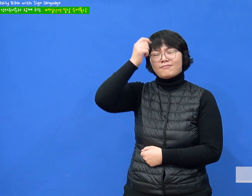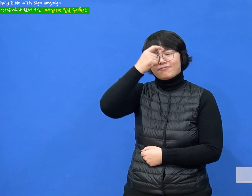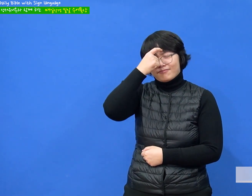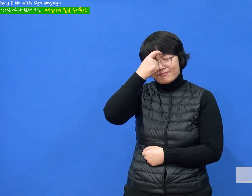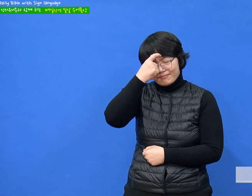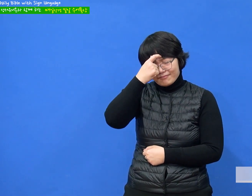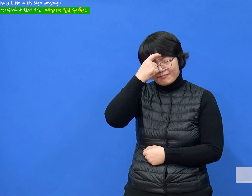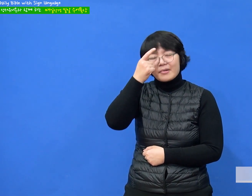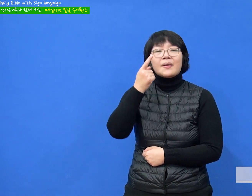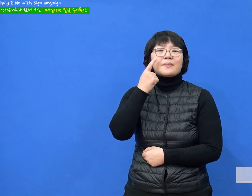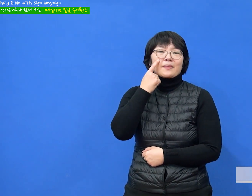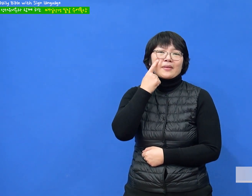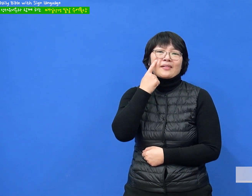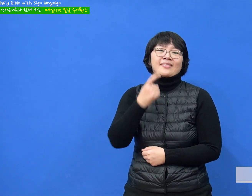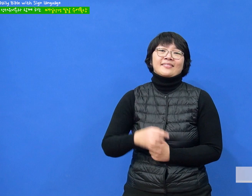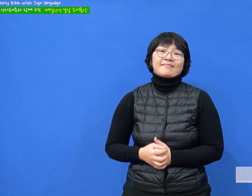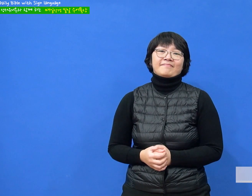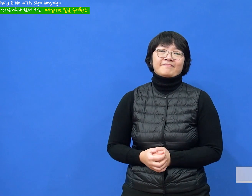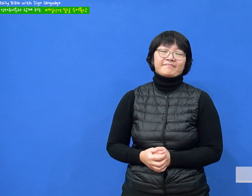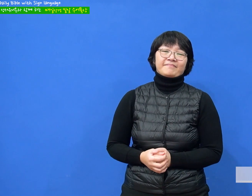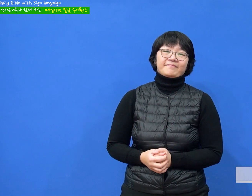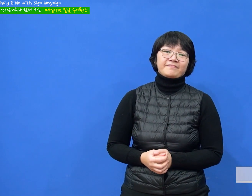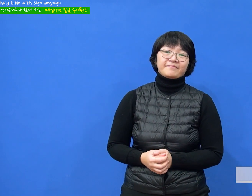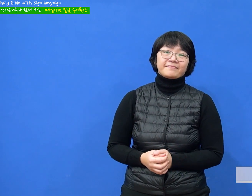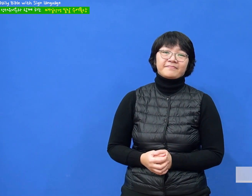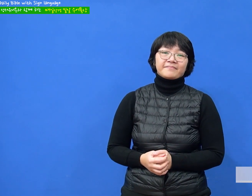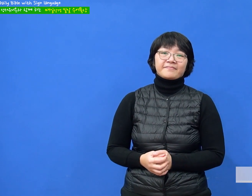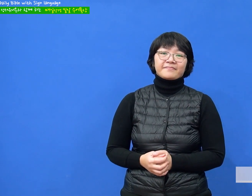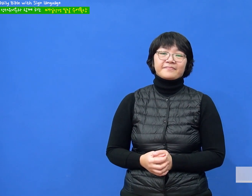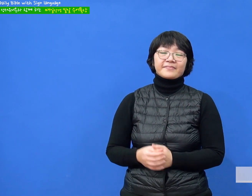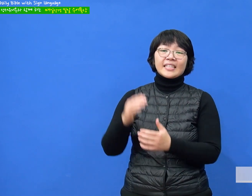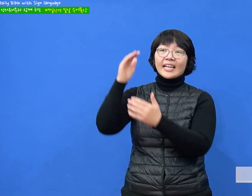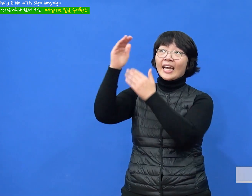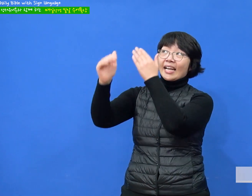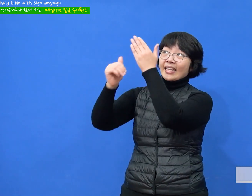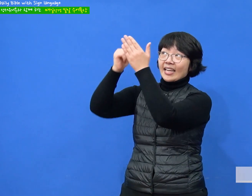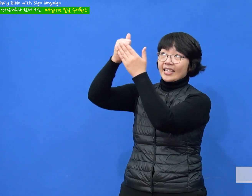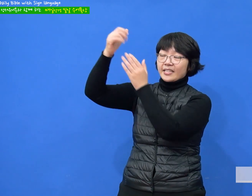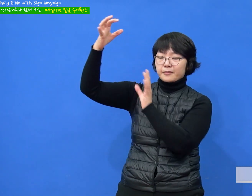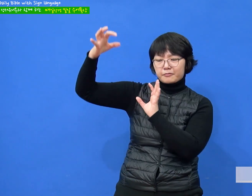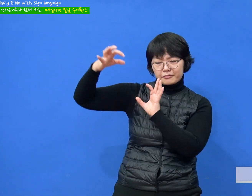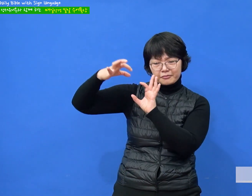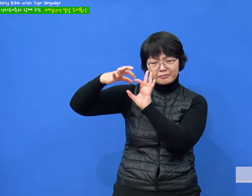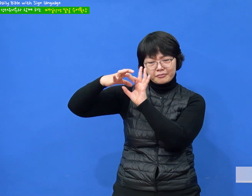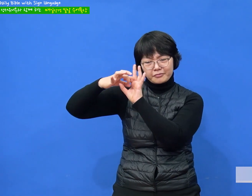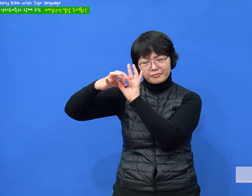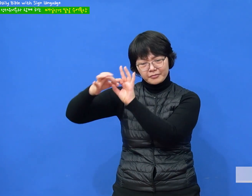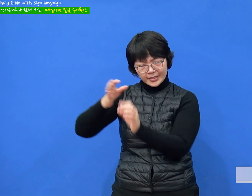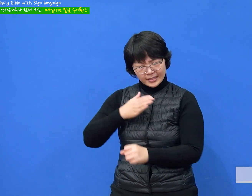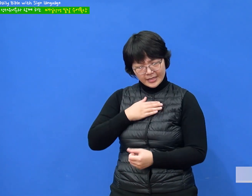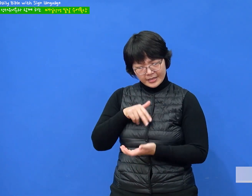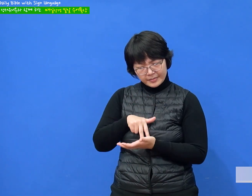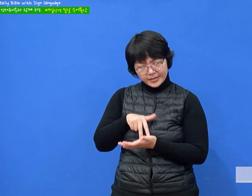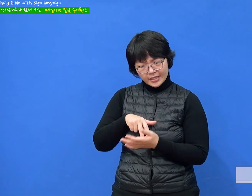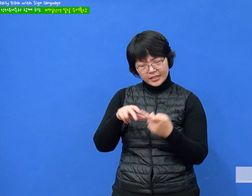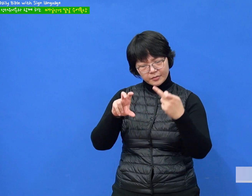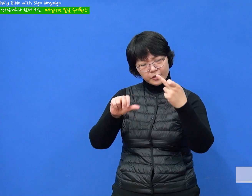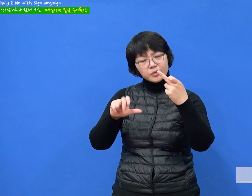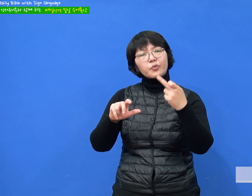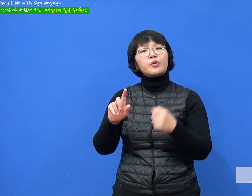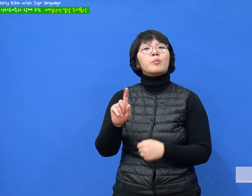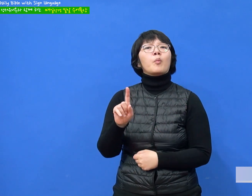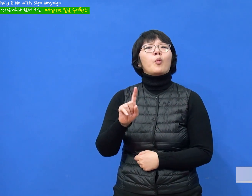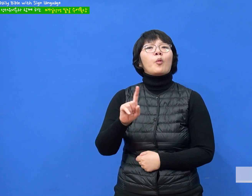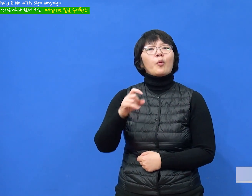듯한 성탄입니다. 그러나 하나님께 속한 우리에게 성탄은 달라야 되지 않을까요?